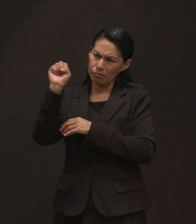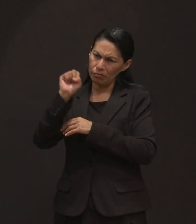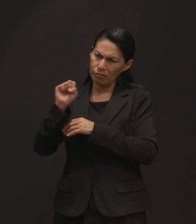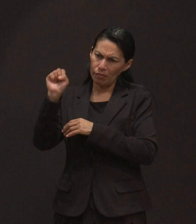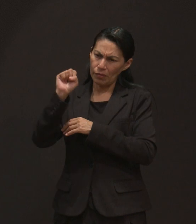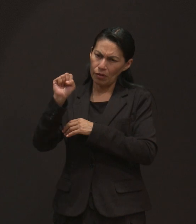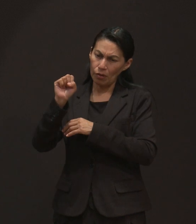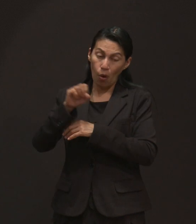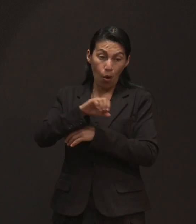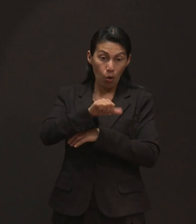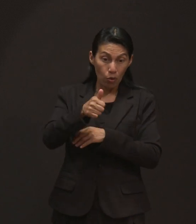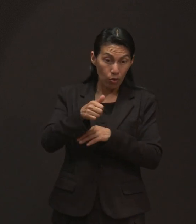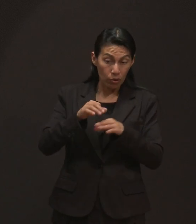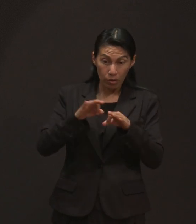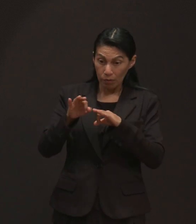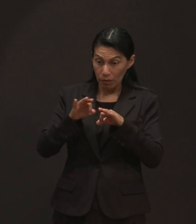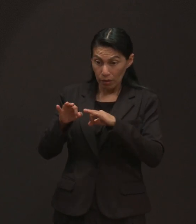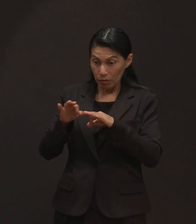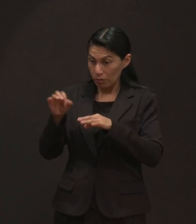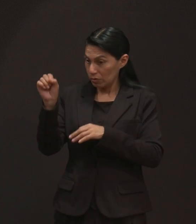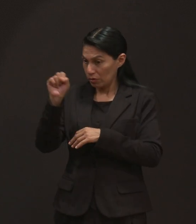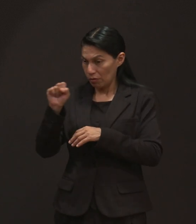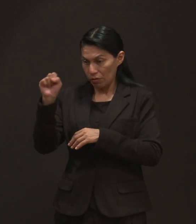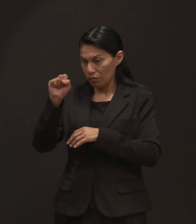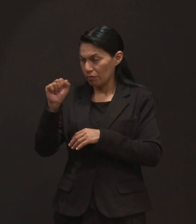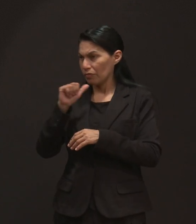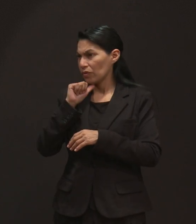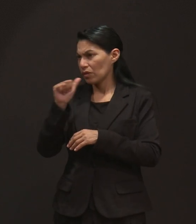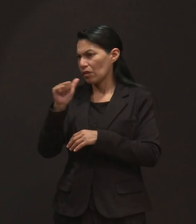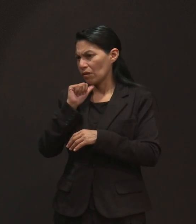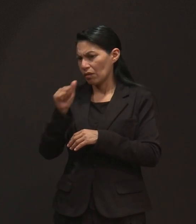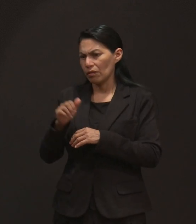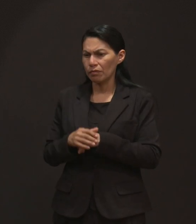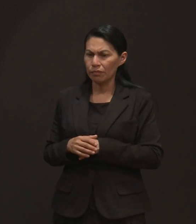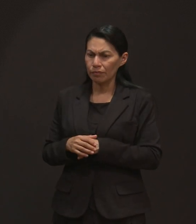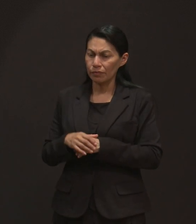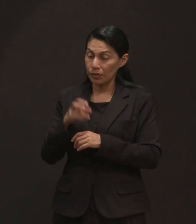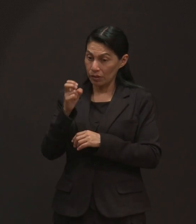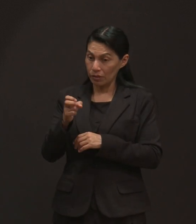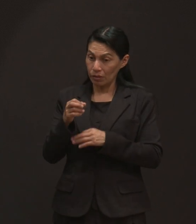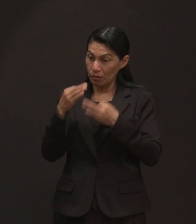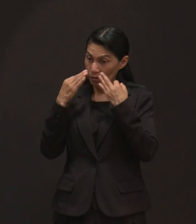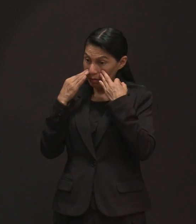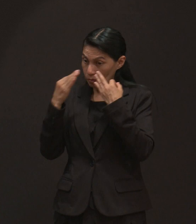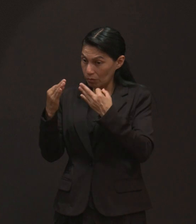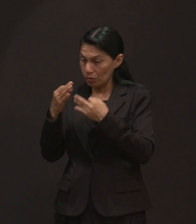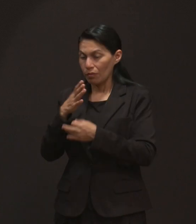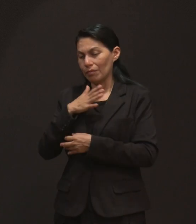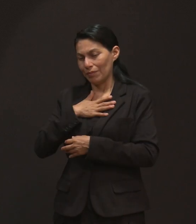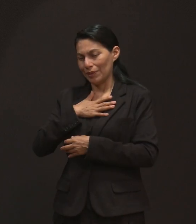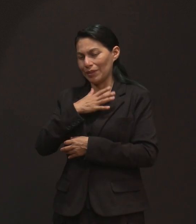ahí, pues ya no volvió a escoger ningún trabajo en sábado. Y pues también es